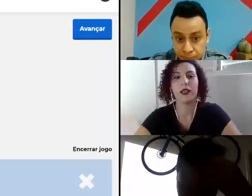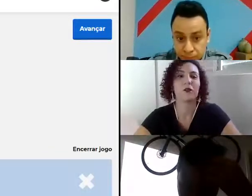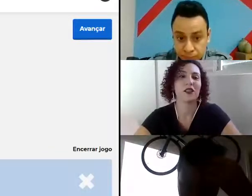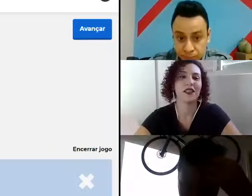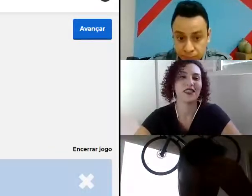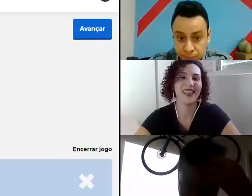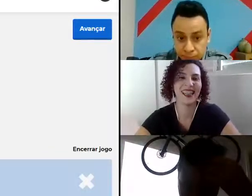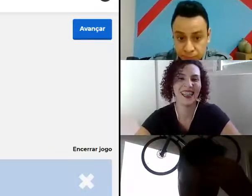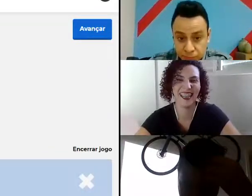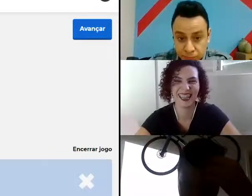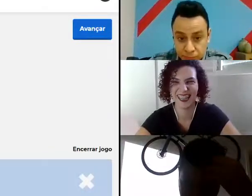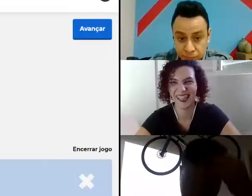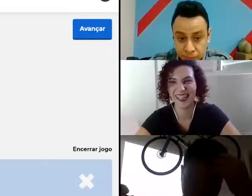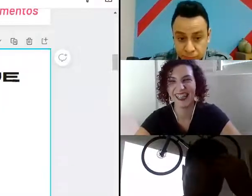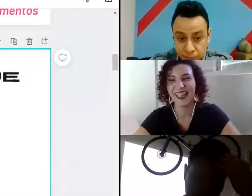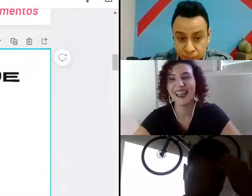É uma língua, gente.